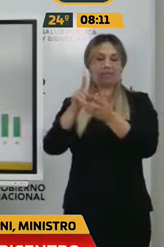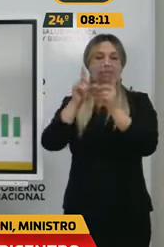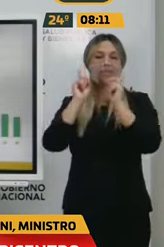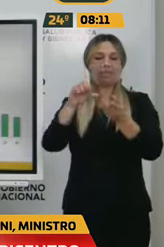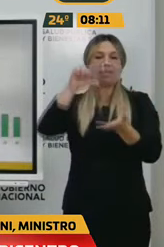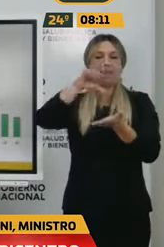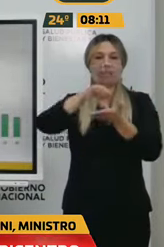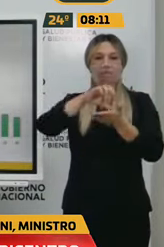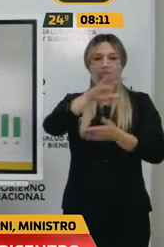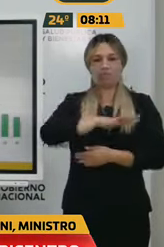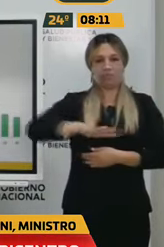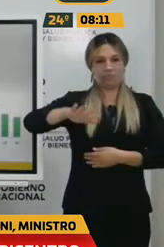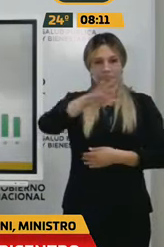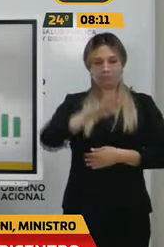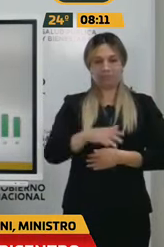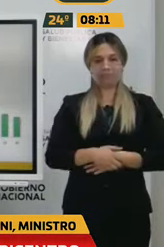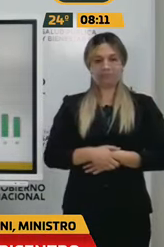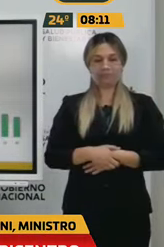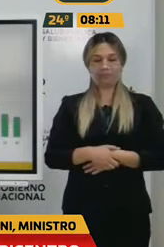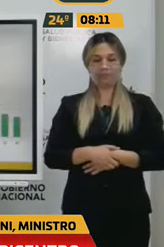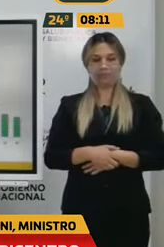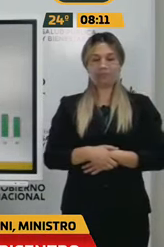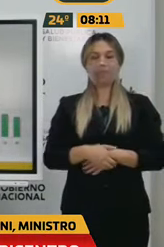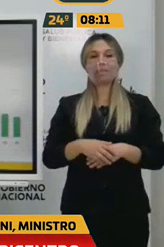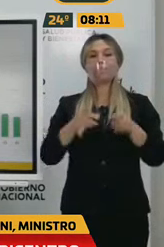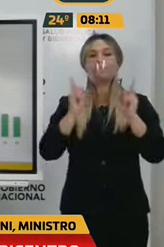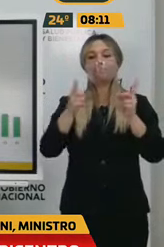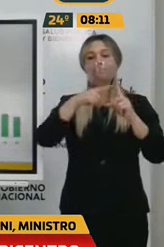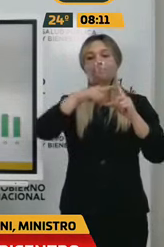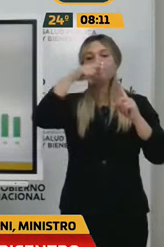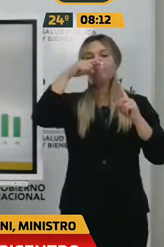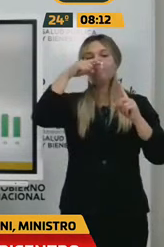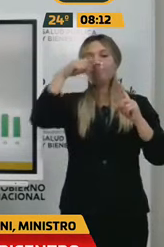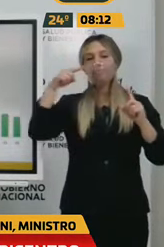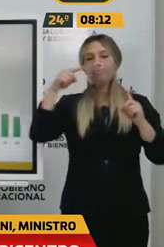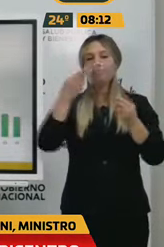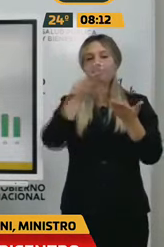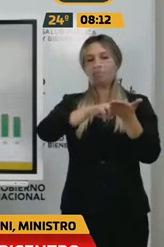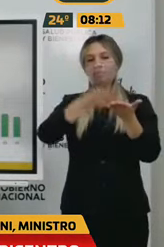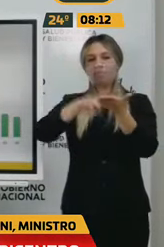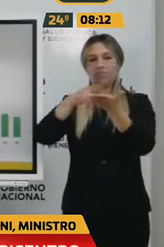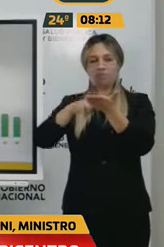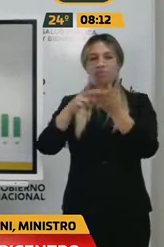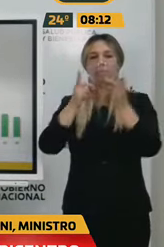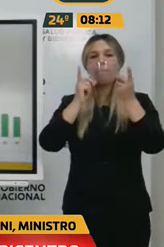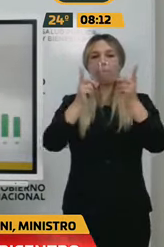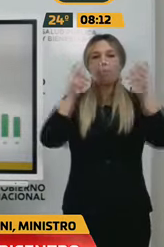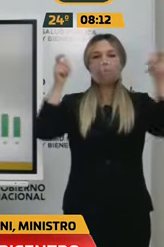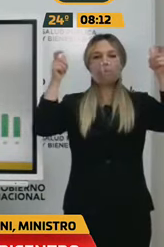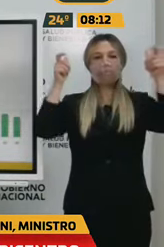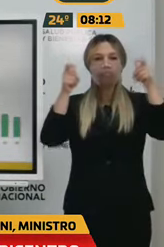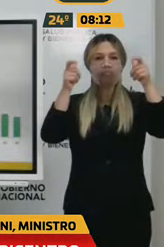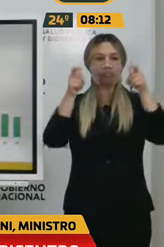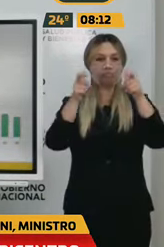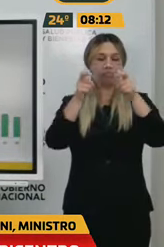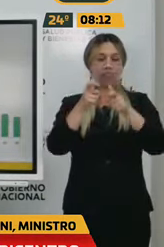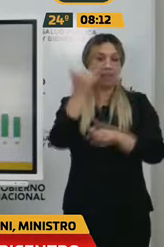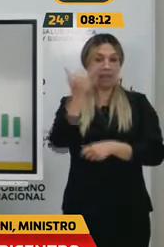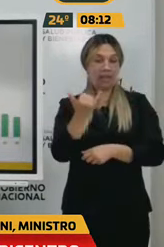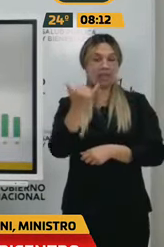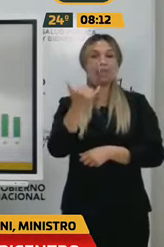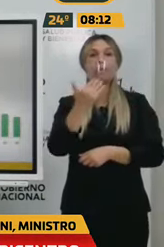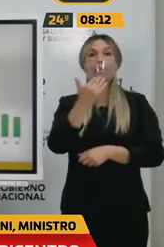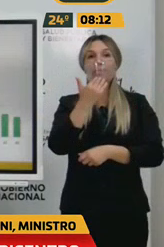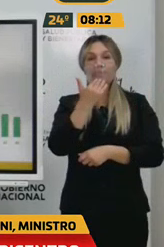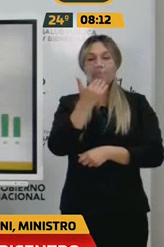país. Lo que tiene que ver la curva de fallecimiento sigue en franco descenso, pero aquí hay que tener